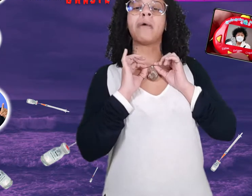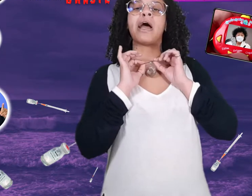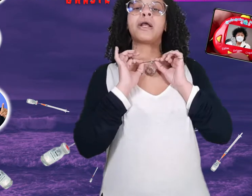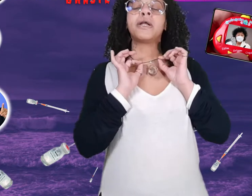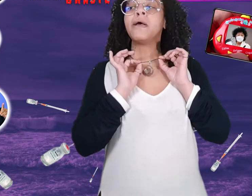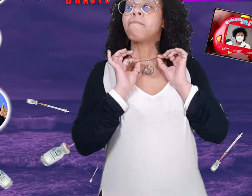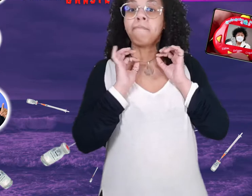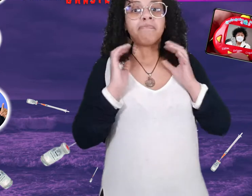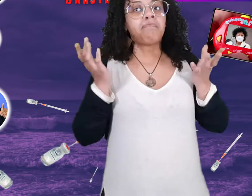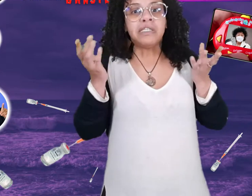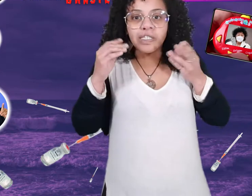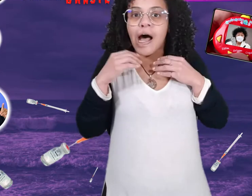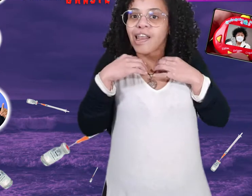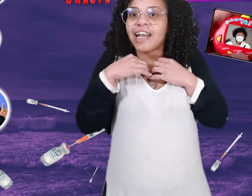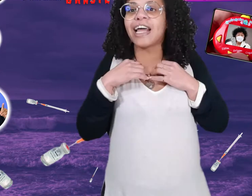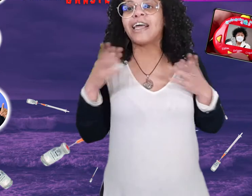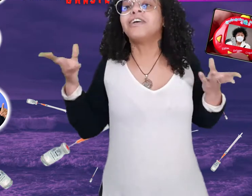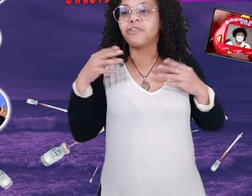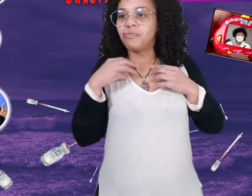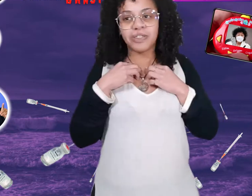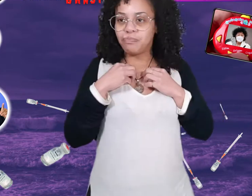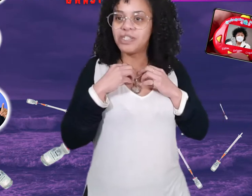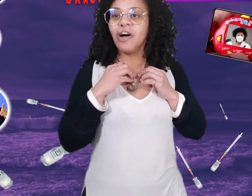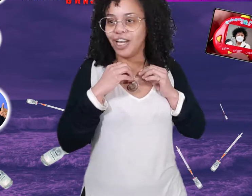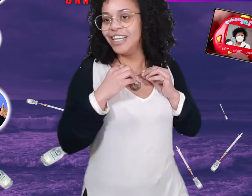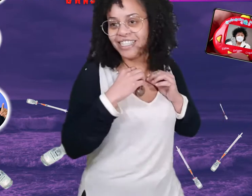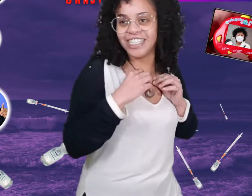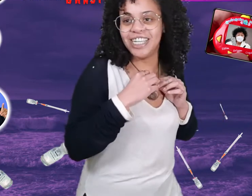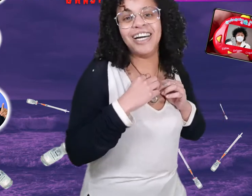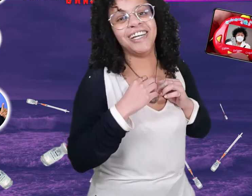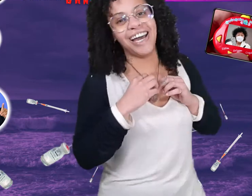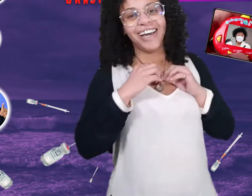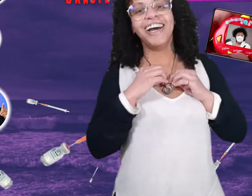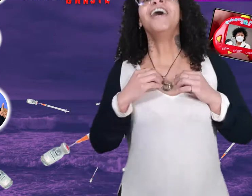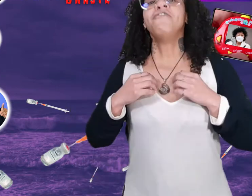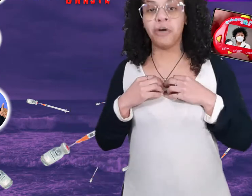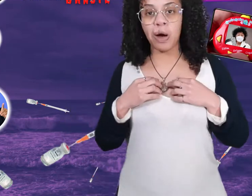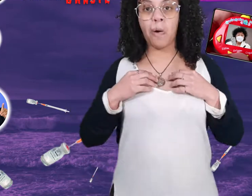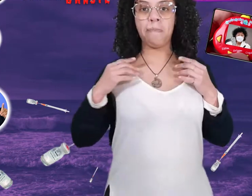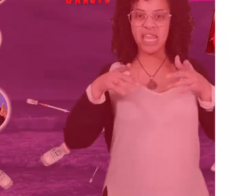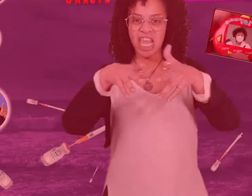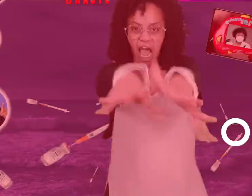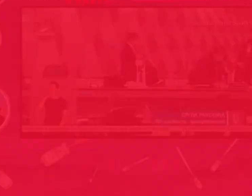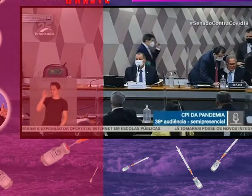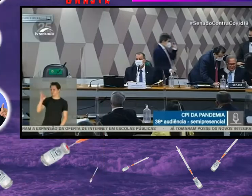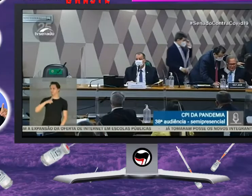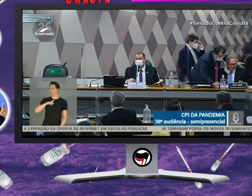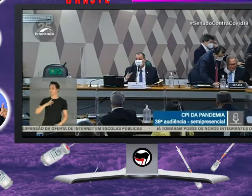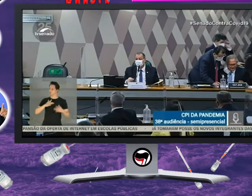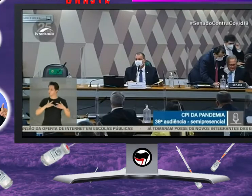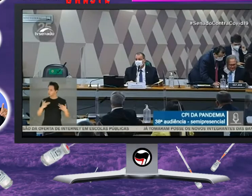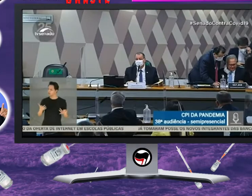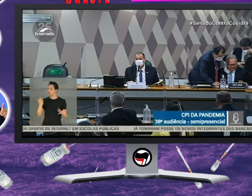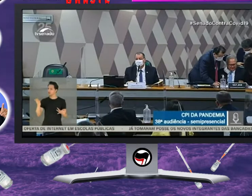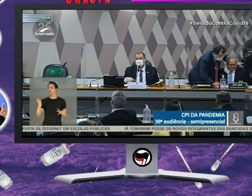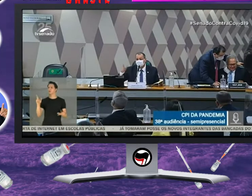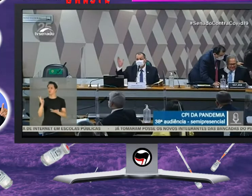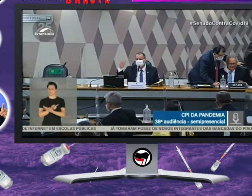Omar pistola, né? Quem que não começou pistola nesse dia, né? Vamos acompanhar. É verdade, está acontecendo com todos nós. Há duas semanas